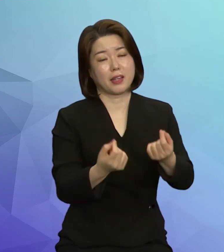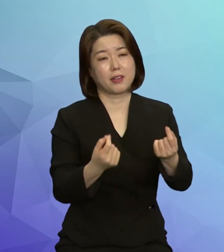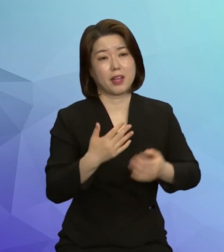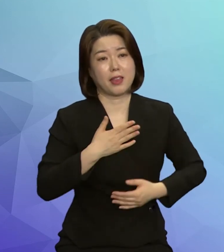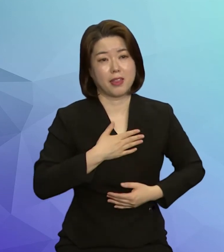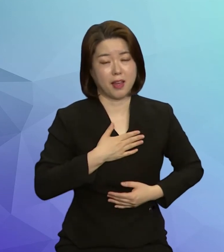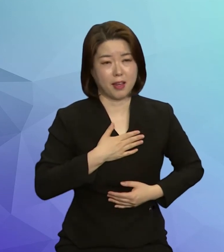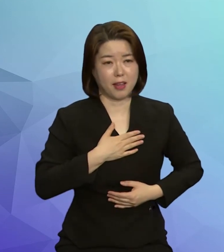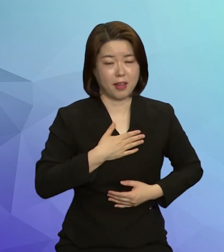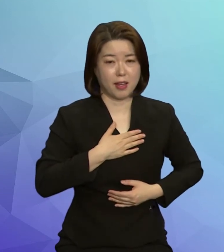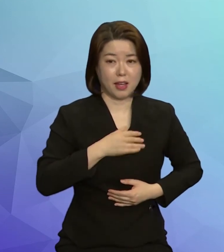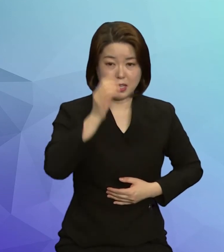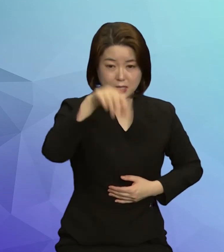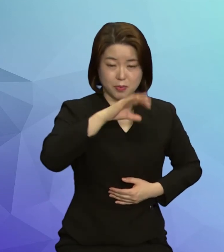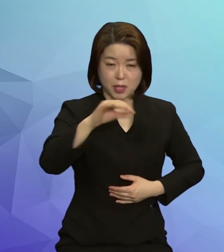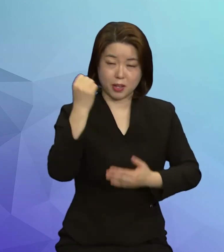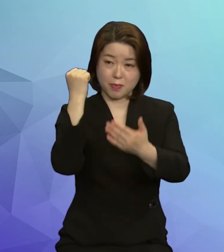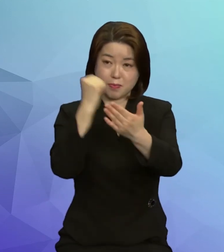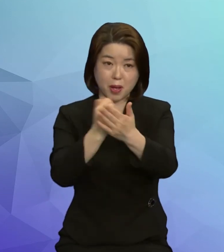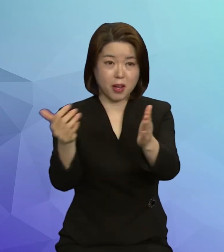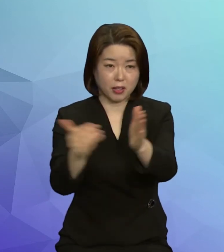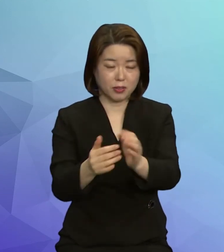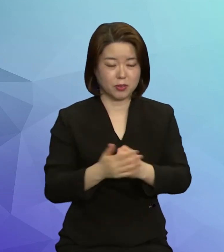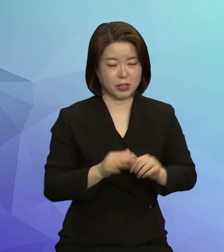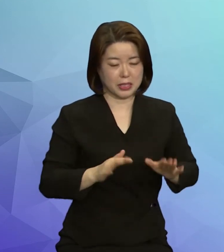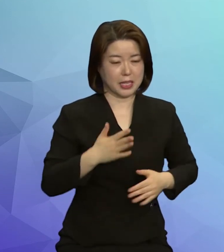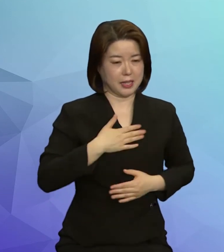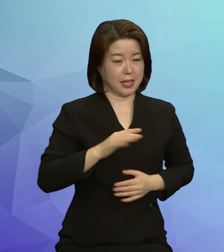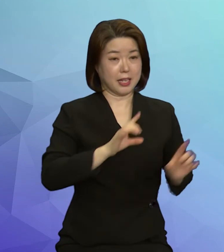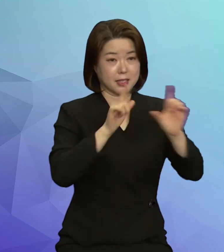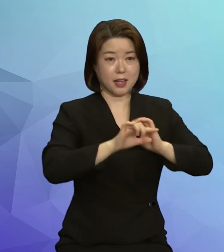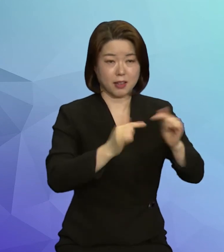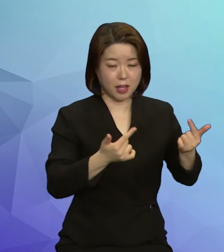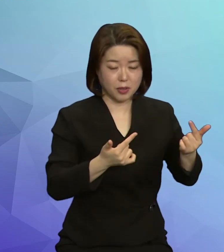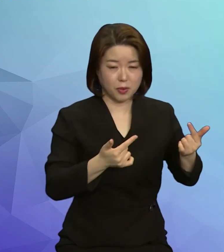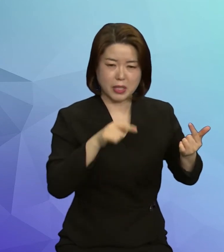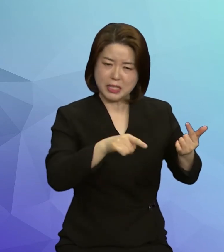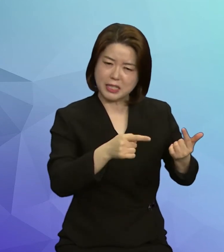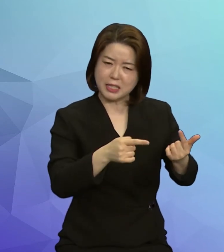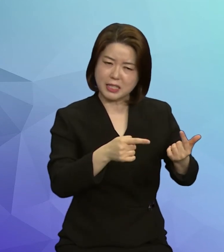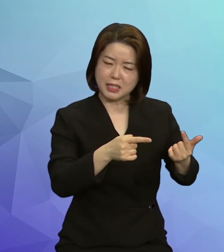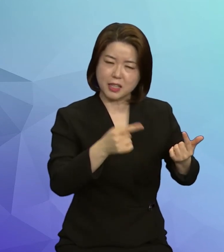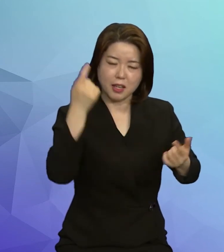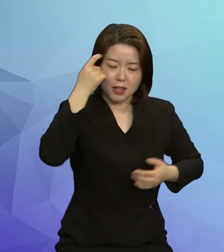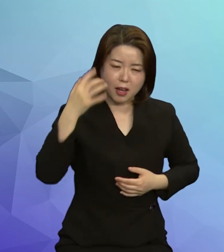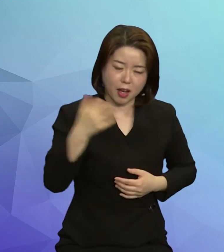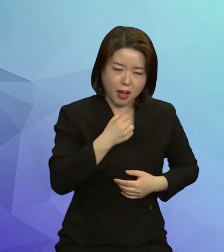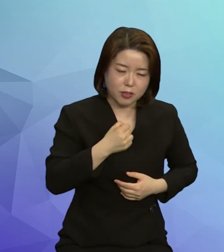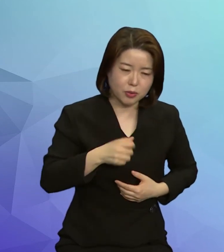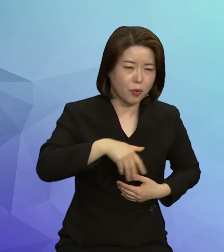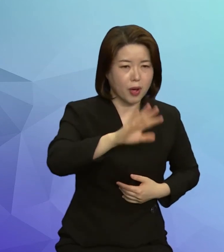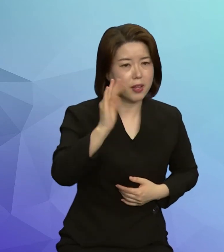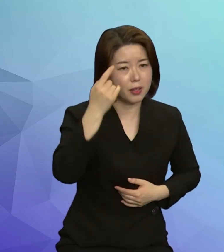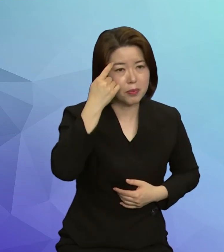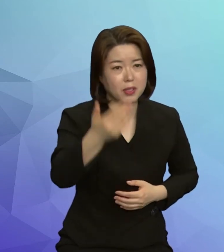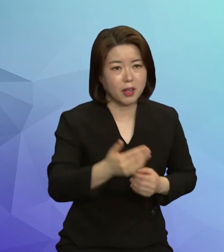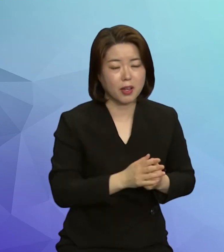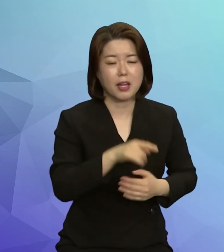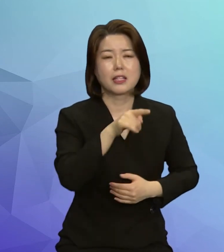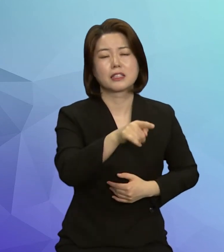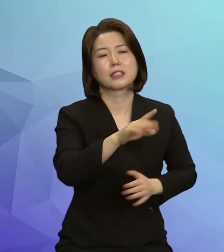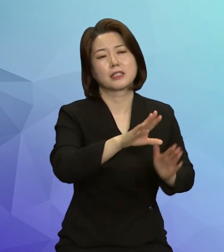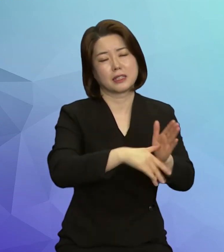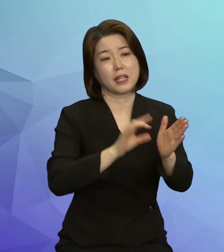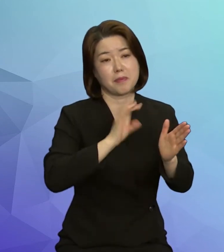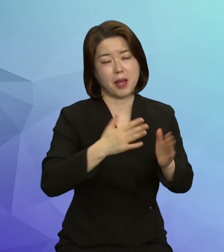왜 그렇게 내 안은 십자가에 못 박혔고 이제는 내가 사는 것이 아니고 이렇게 가야 되는 거죠.